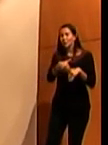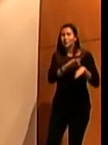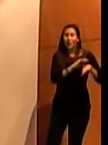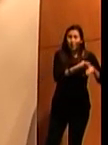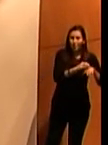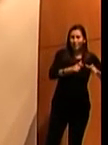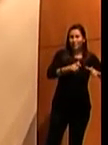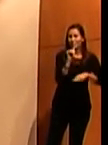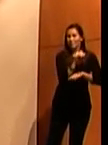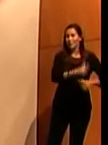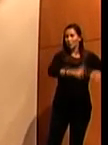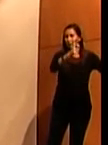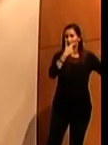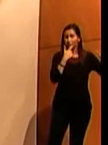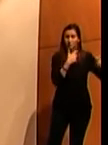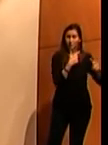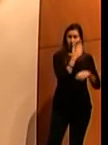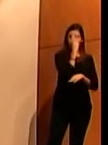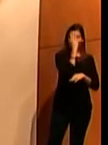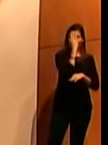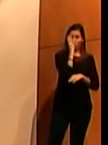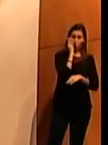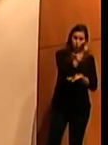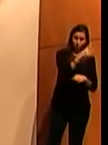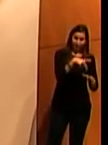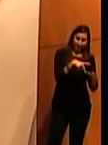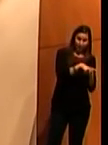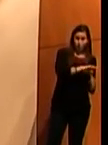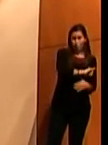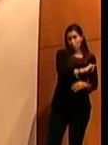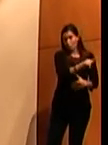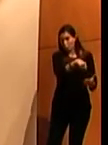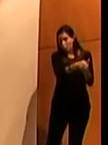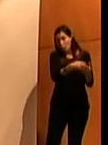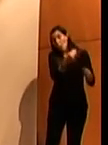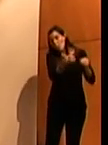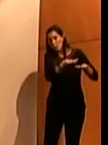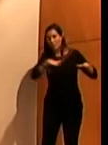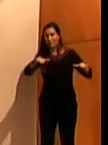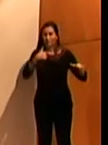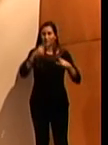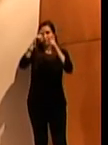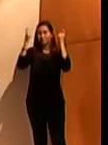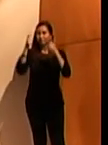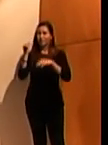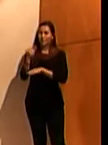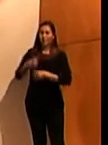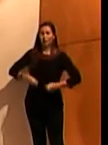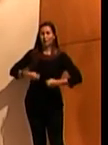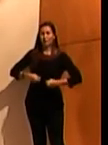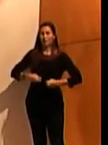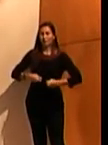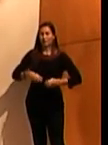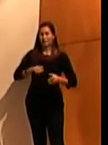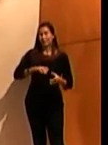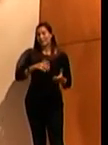accompagnement de projet jusqu'au bout du processus, ou si on bascule côté maître d'œuvre, c'est une question qui se posera à un moment donné et pour laquelle